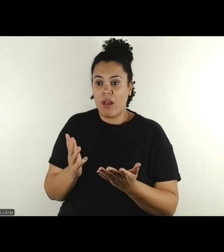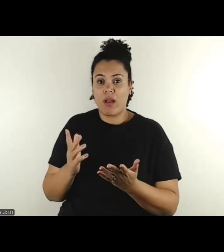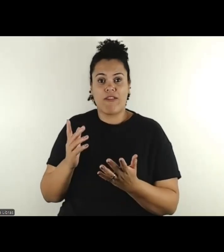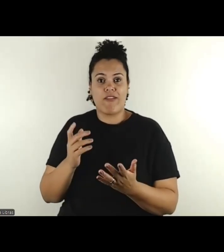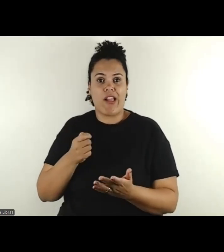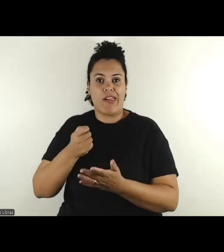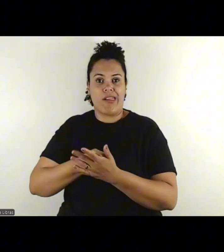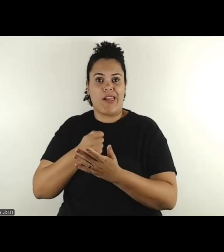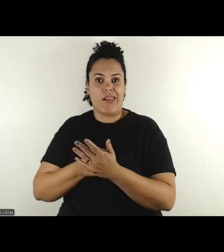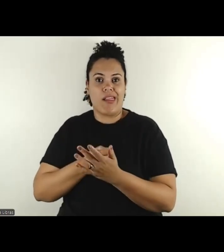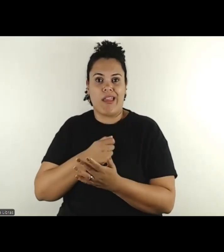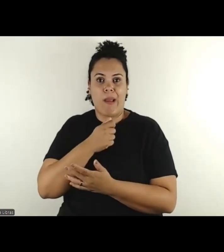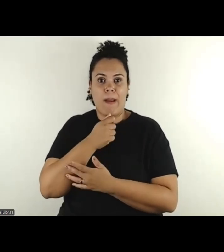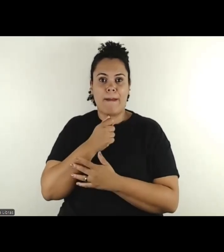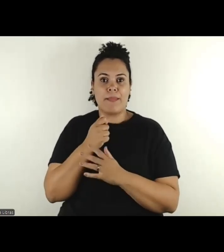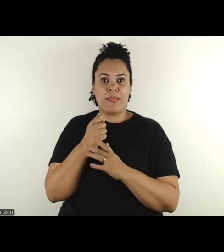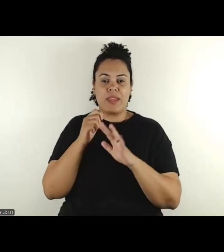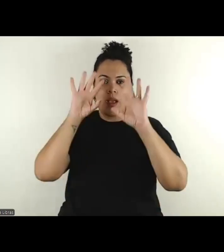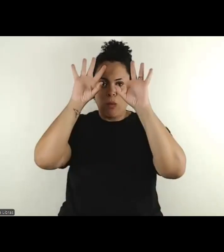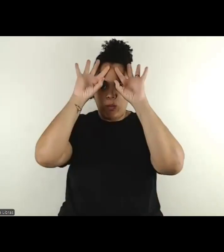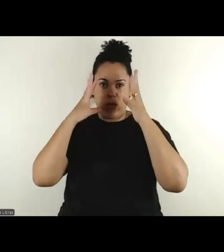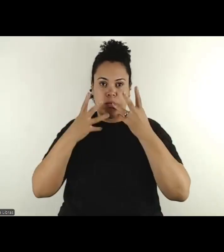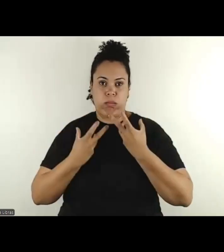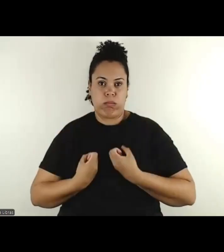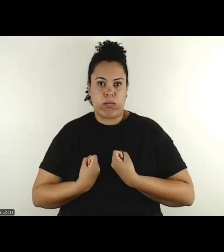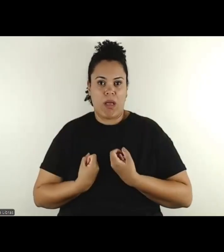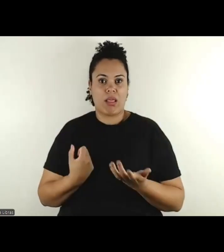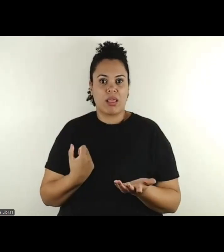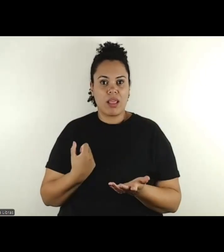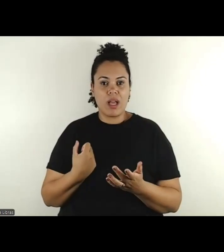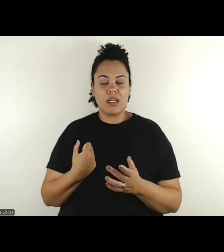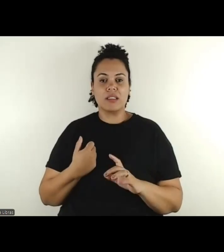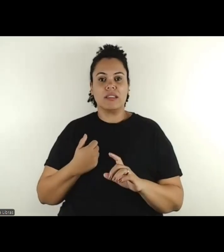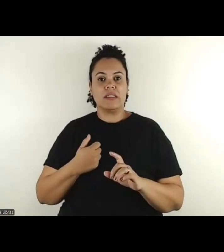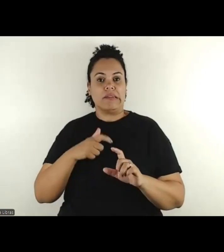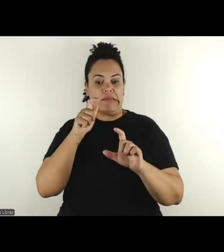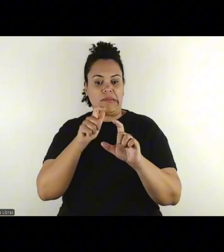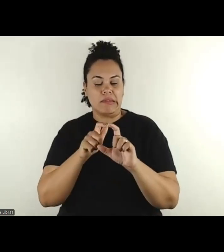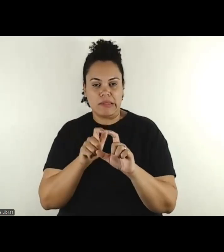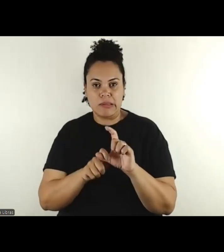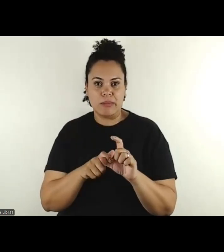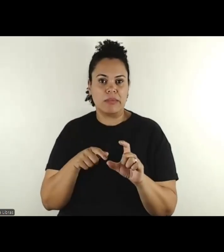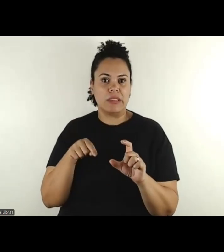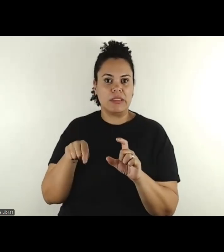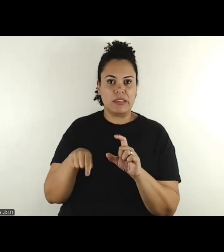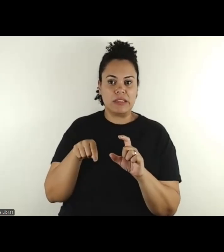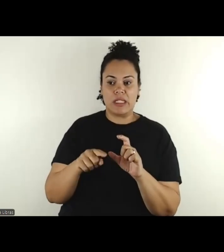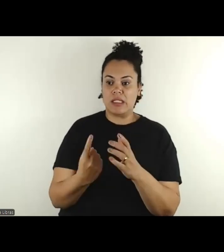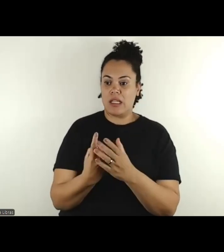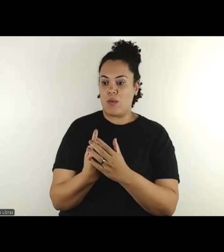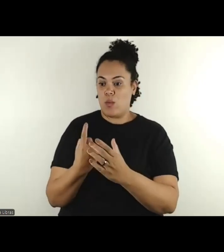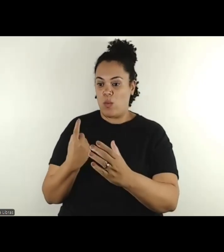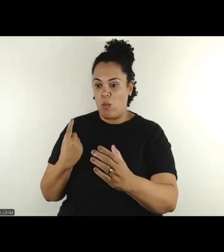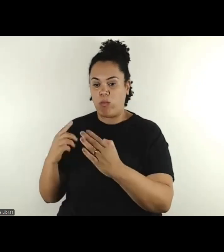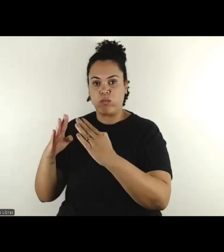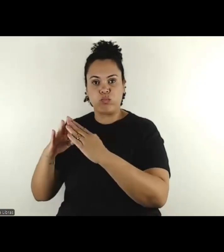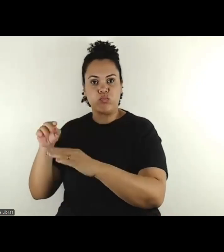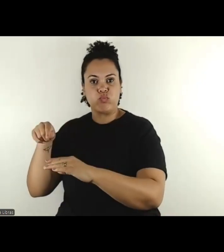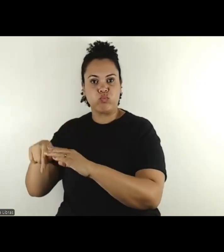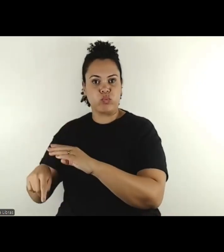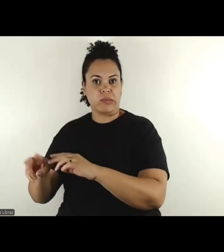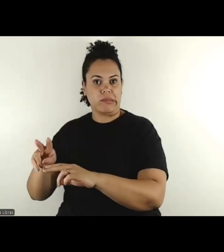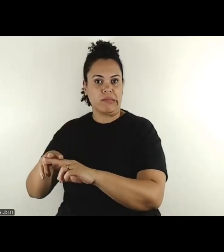como condição para o tratamento, né? É um projeto que tem características asilares, ele acaba sendo um